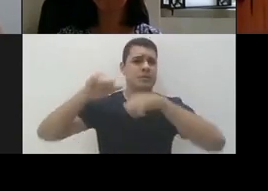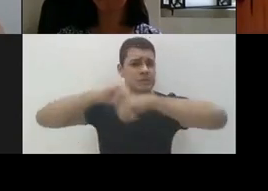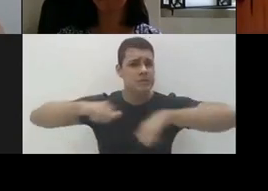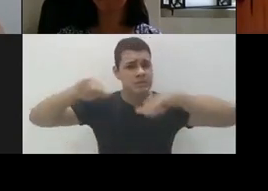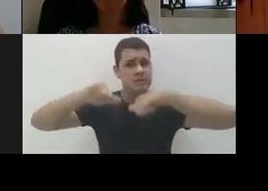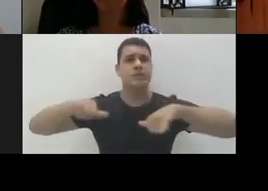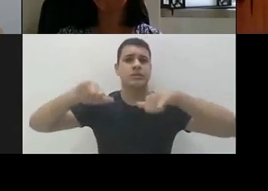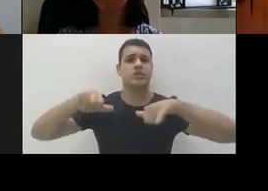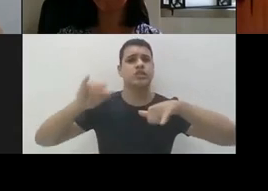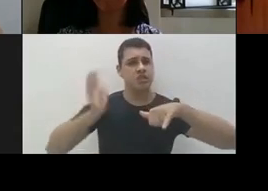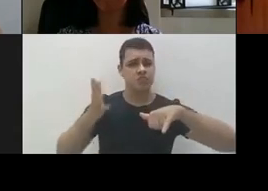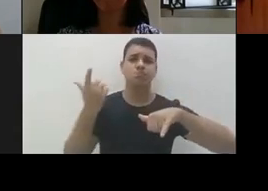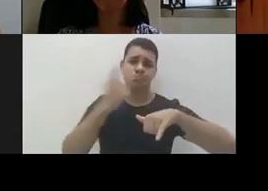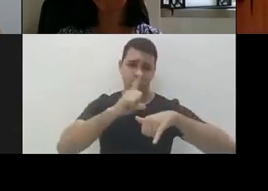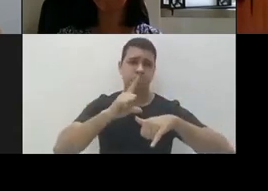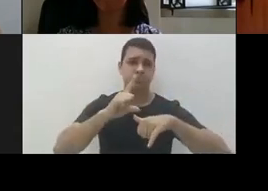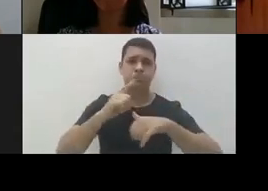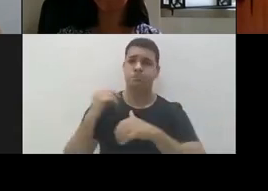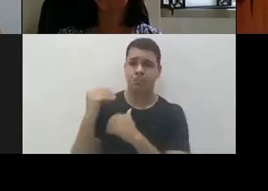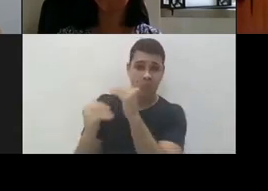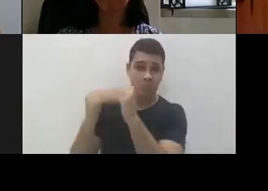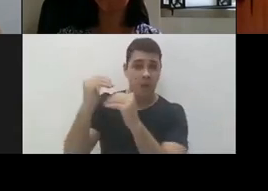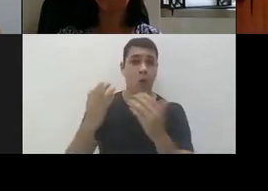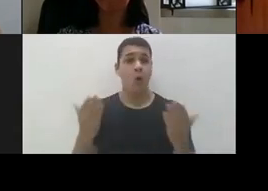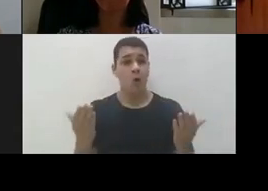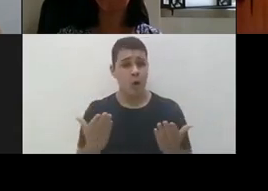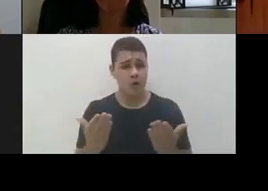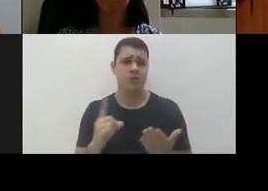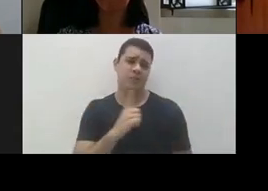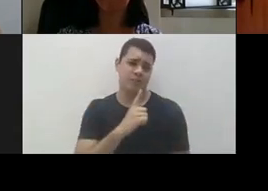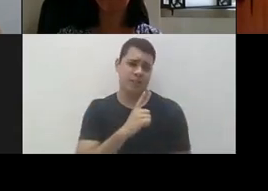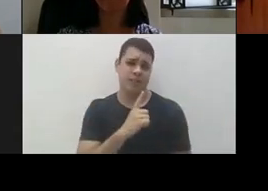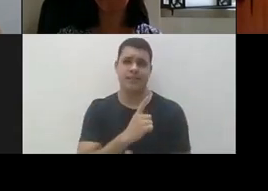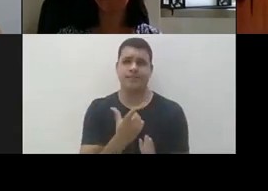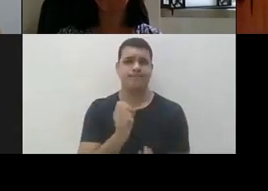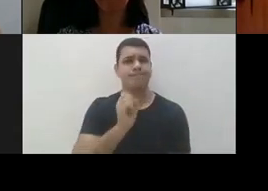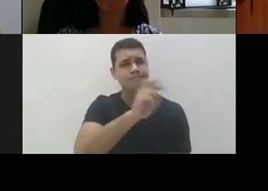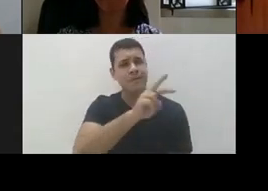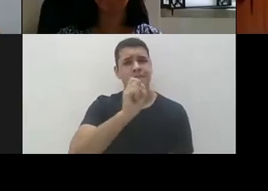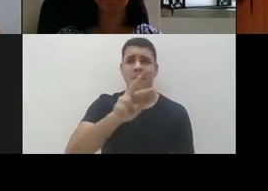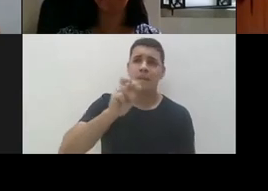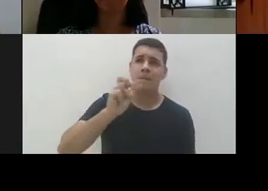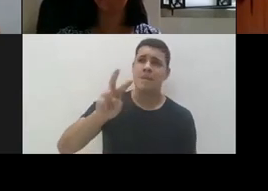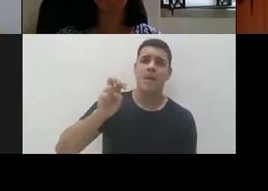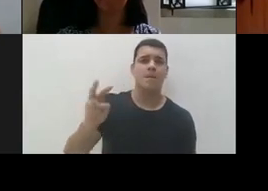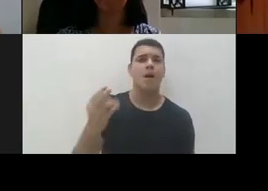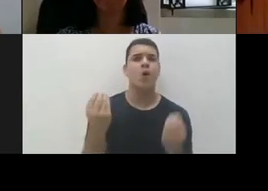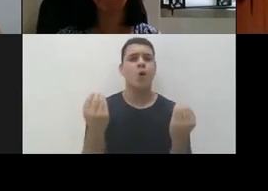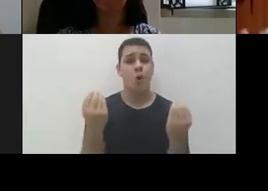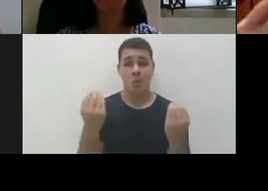já avançaram bastante. Hoje, a gente tem visto isso, por exemplo, com o trabalho dos